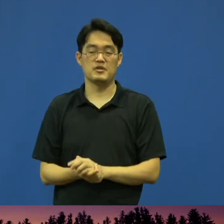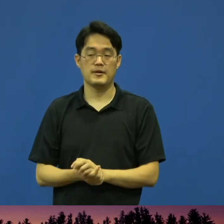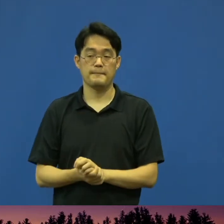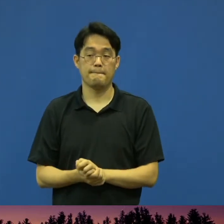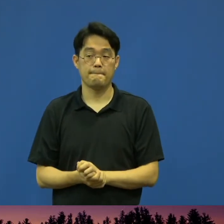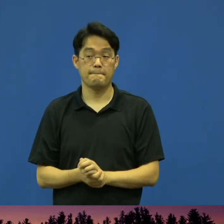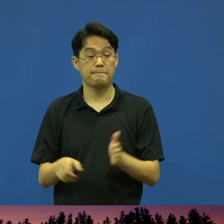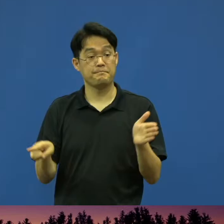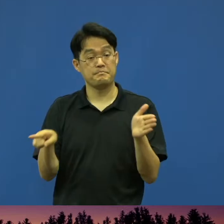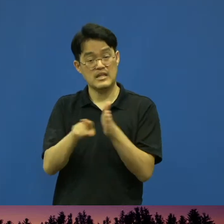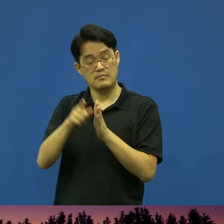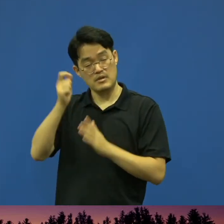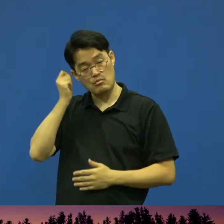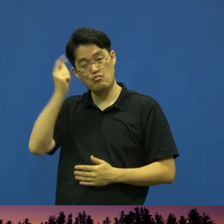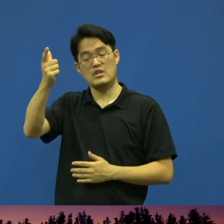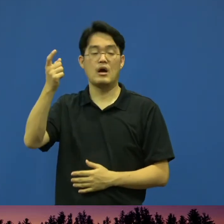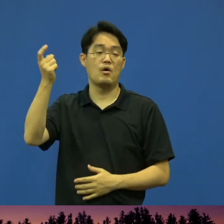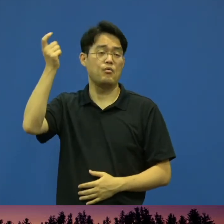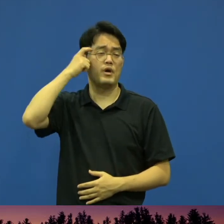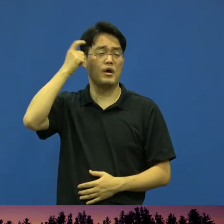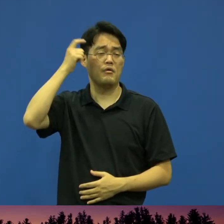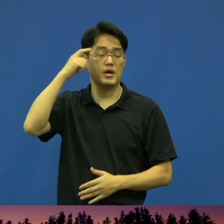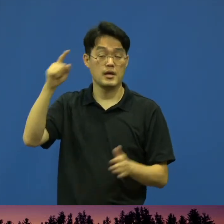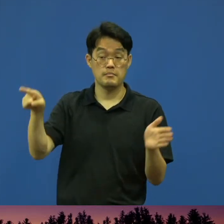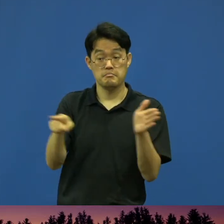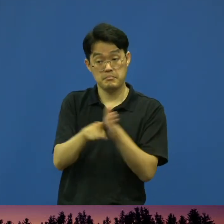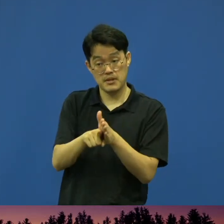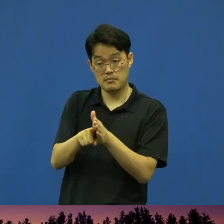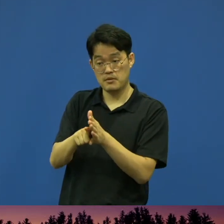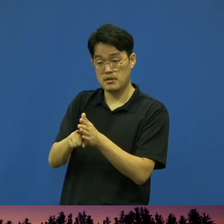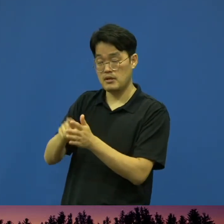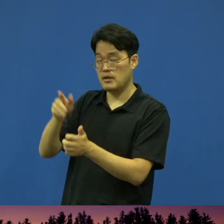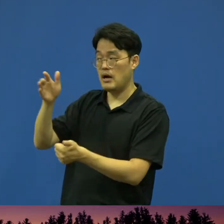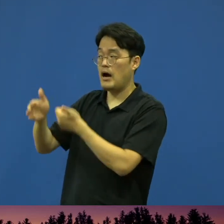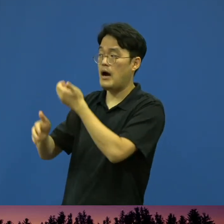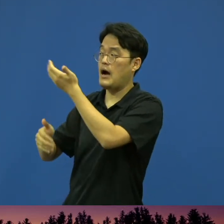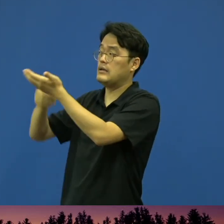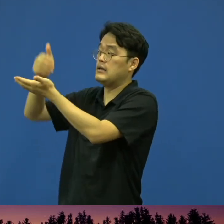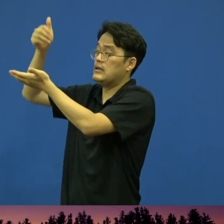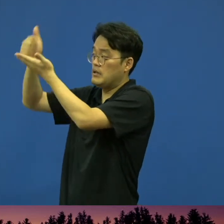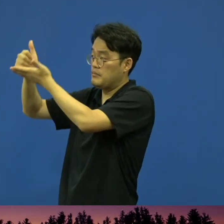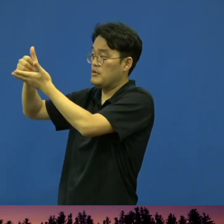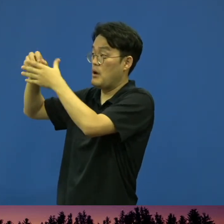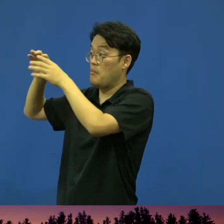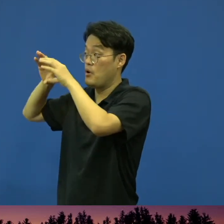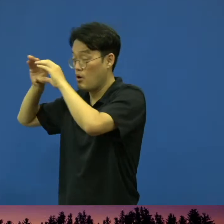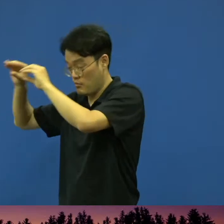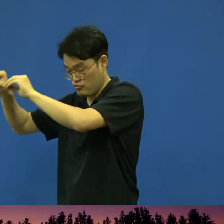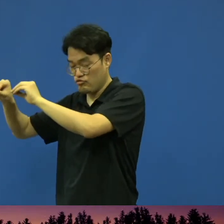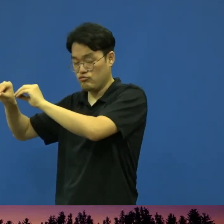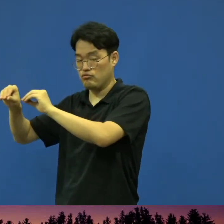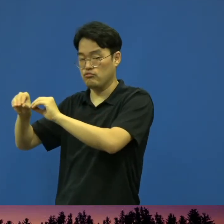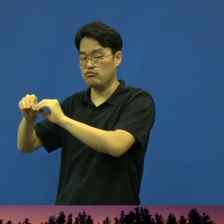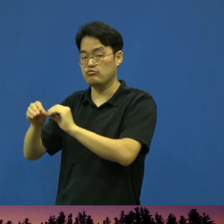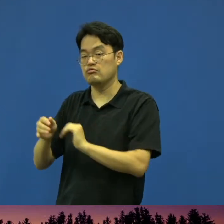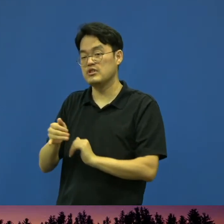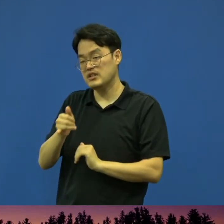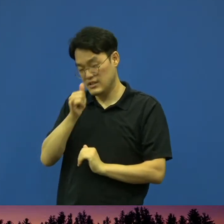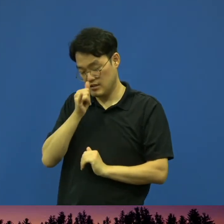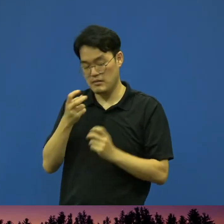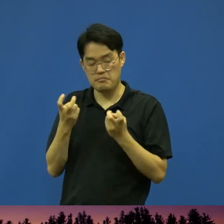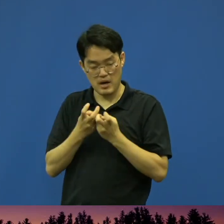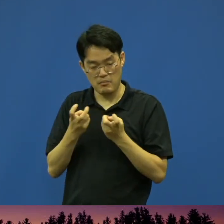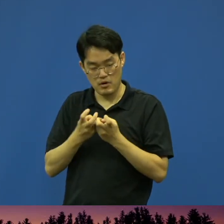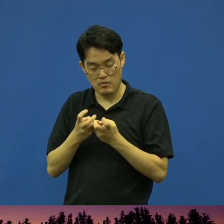가장 위대하죠? 믿음은 하나님을 멈춰서도록 하는 유일한 것입니다. 믿음은 하나님을 움직이게 하는